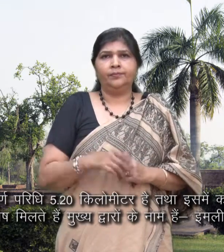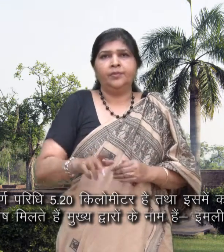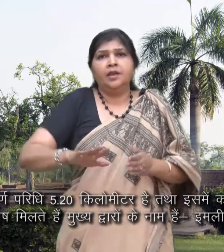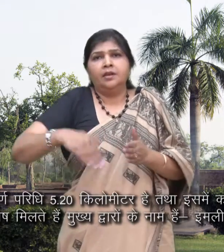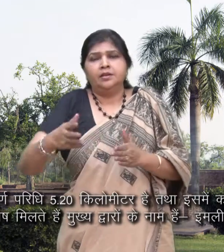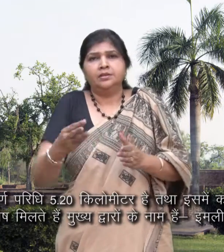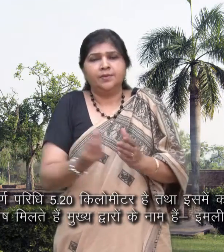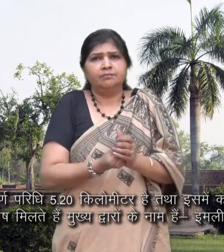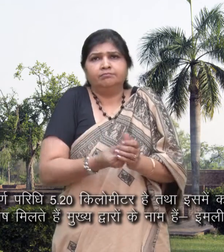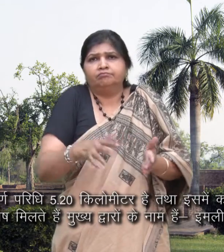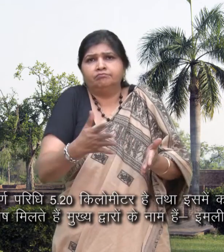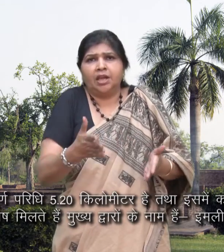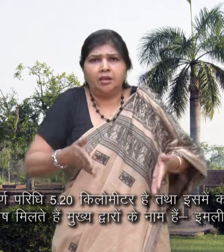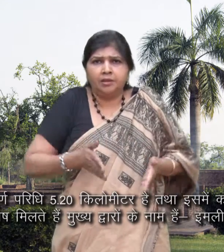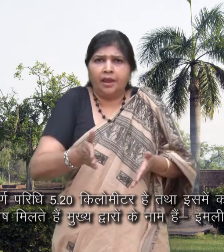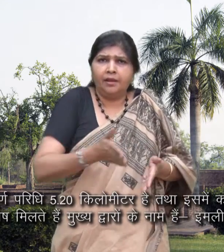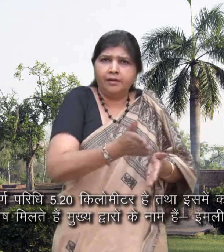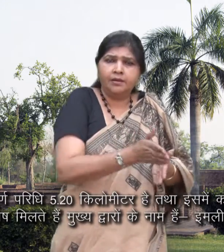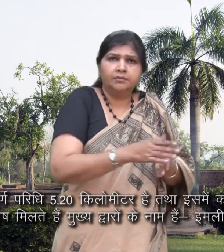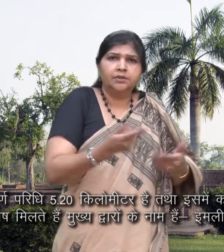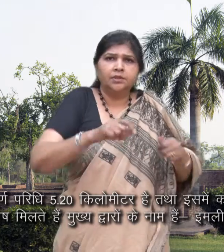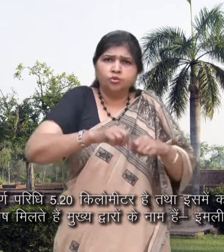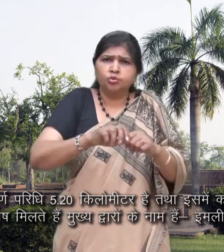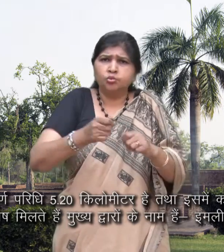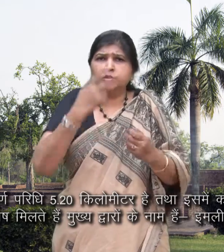तथा इसमें कई प्रवेश द्वारों के अवशेष मिलते हैं।